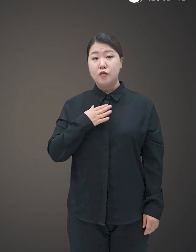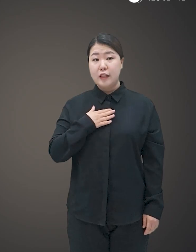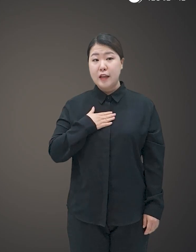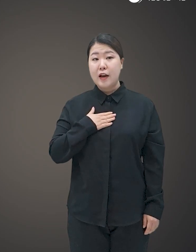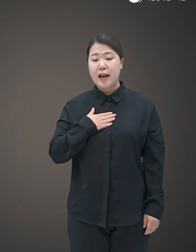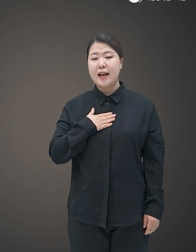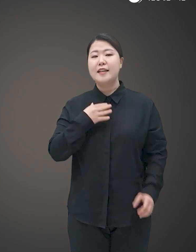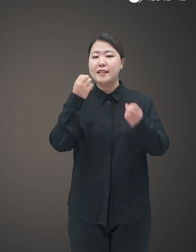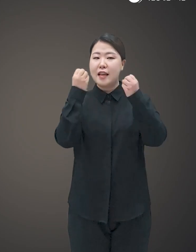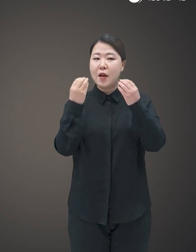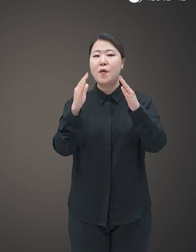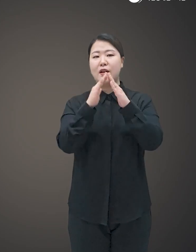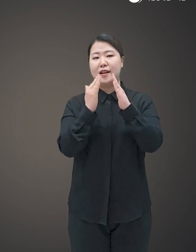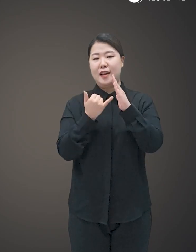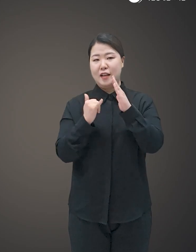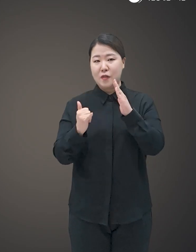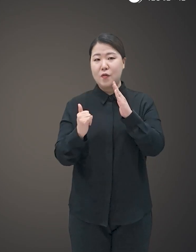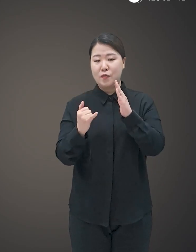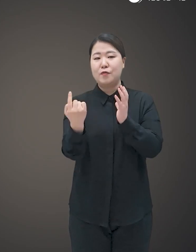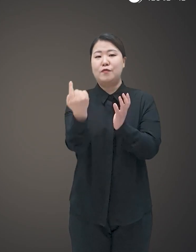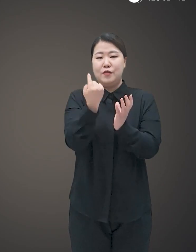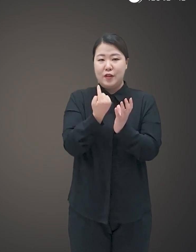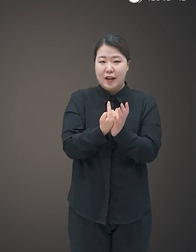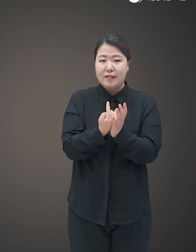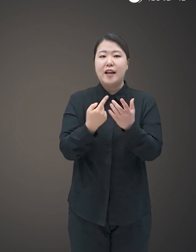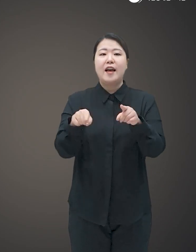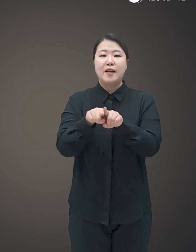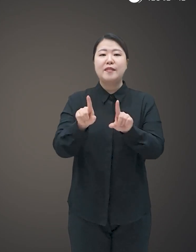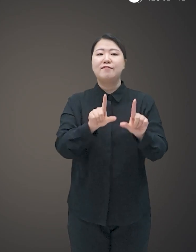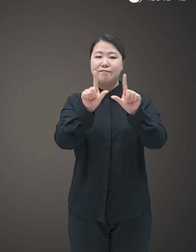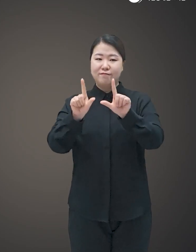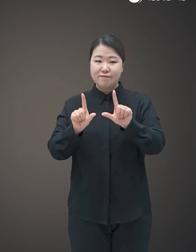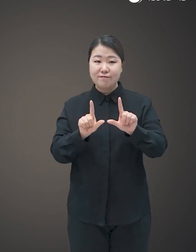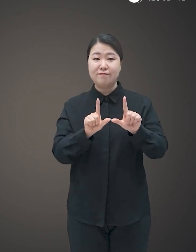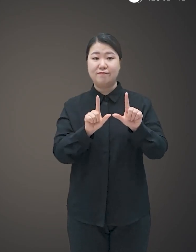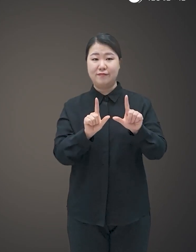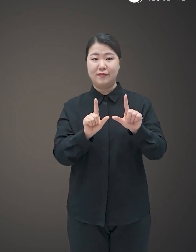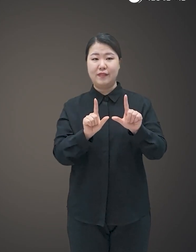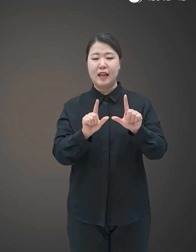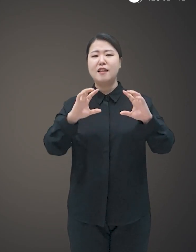우리와 새 가족이 되어 언제 어디서든 함께하는